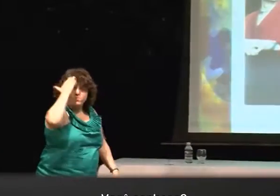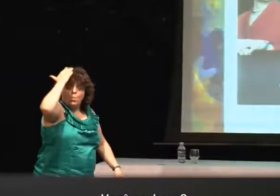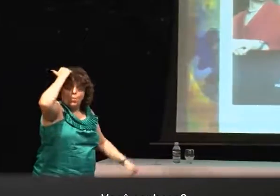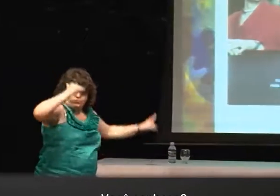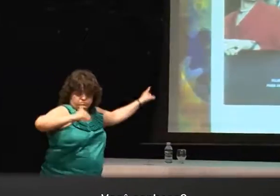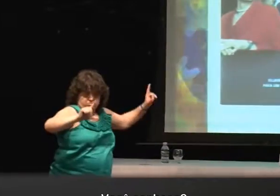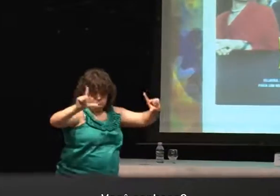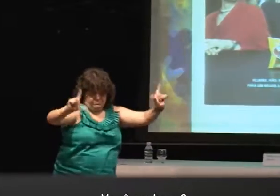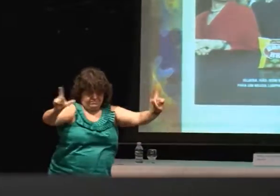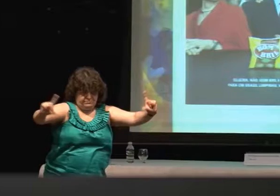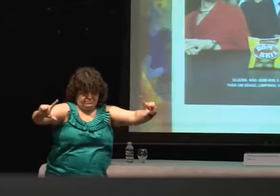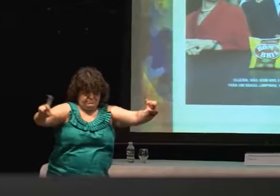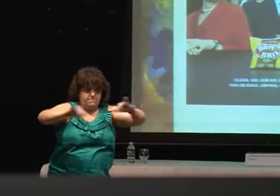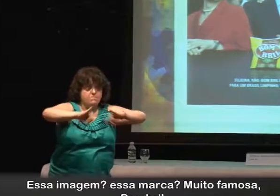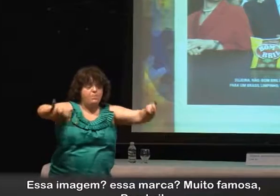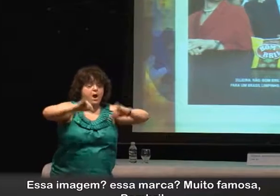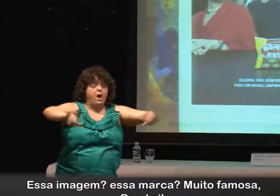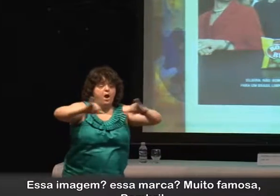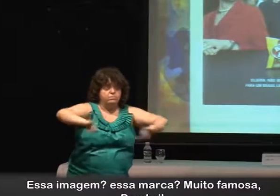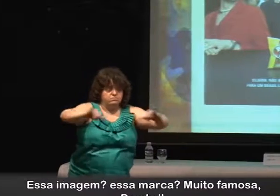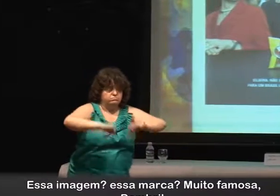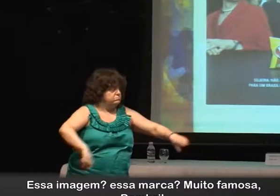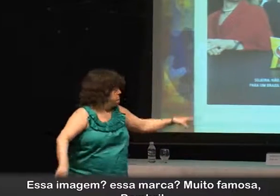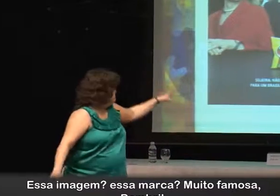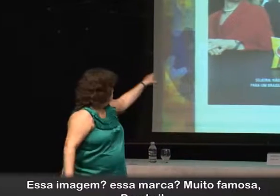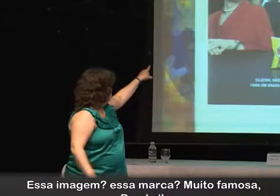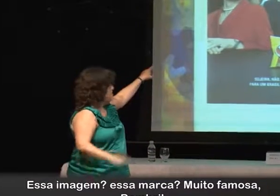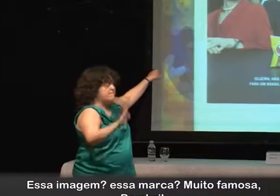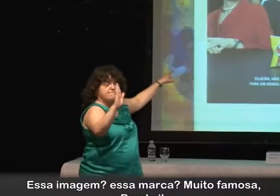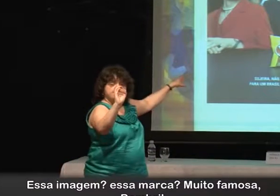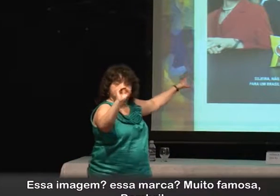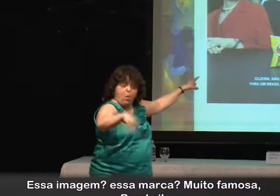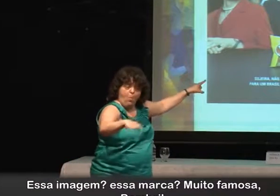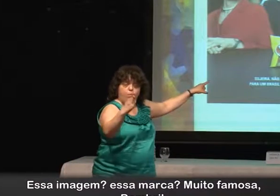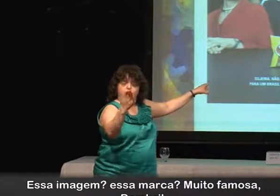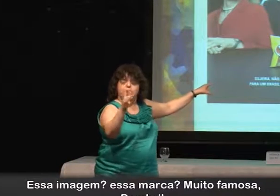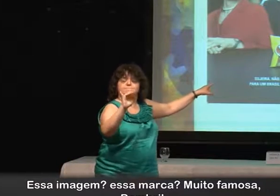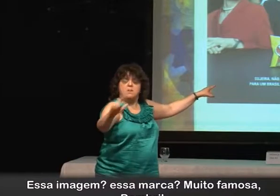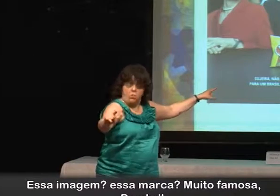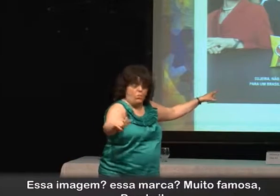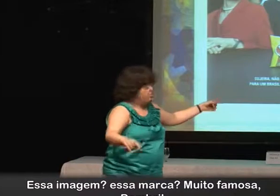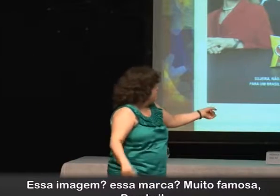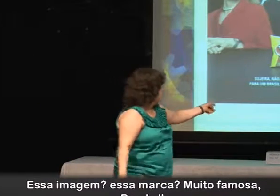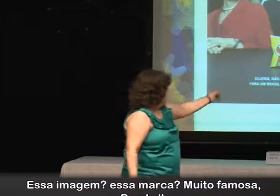Você conhece? Essa imagem, essa marca, muito famosa. Bombril.